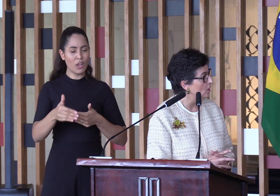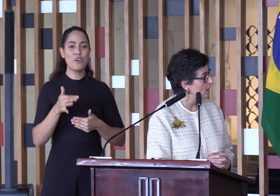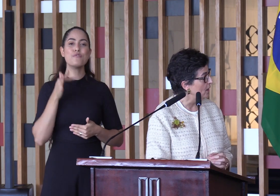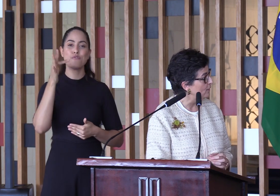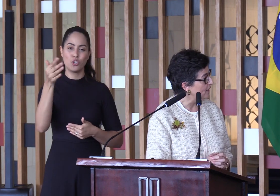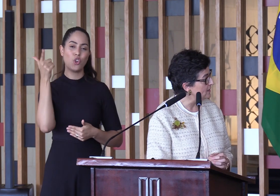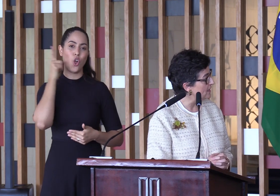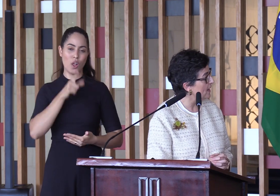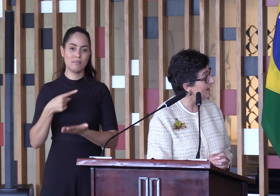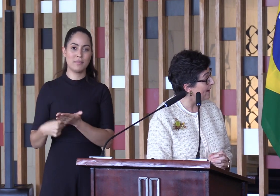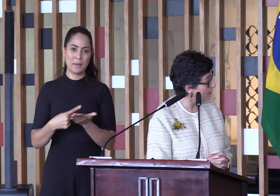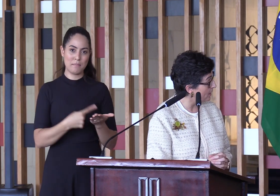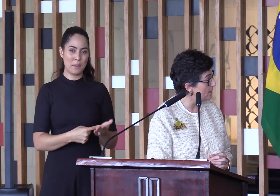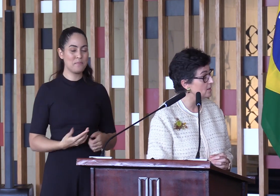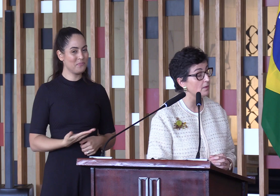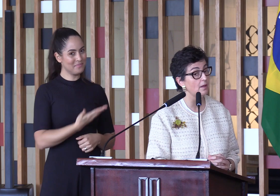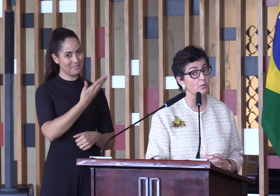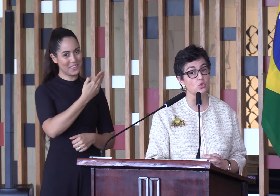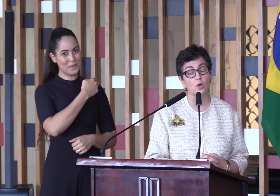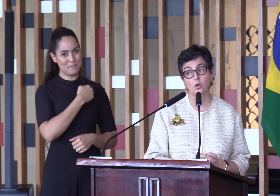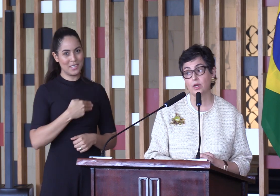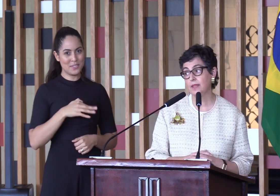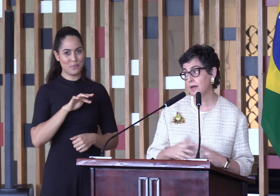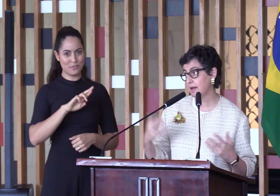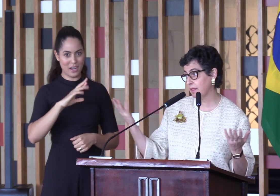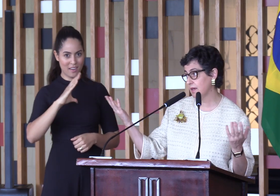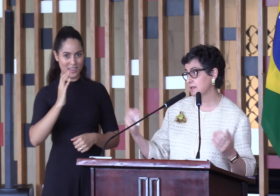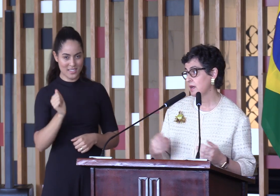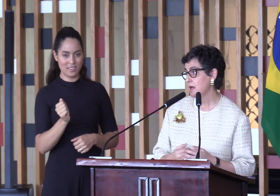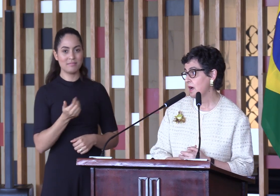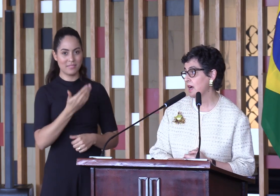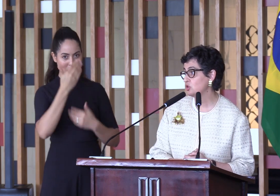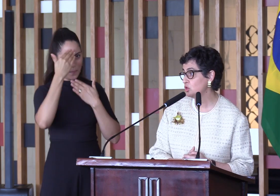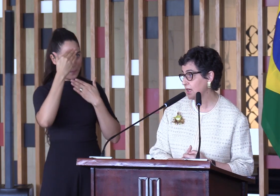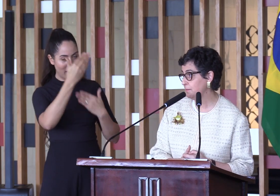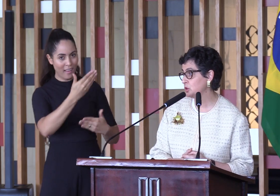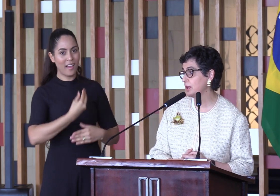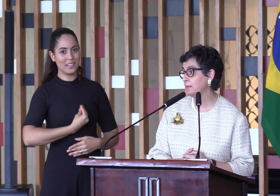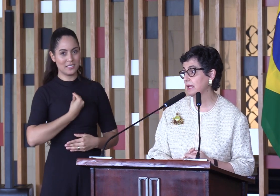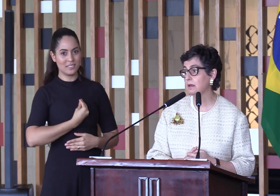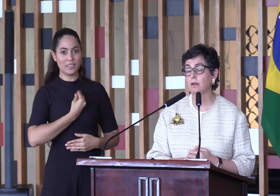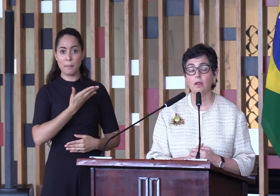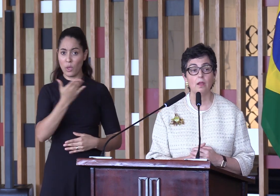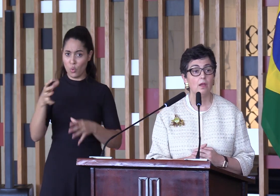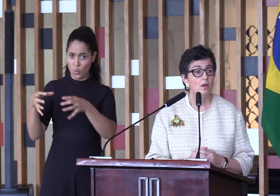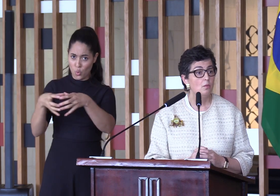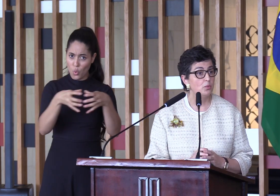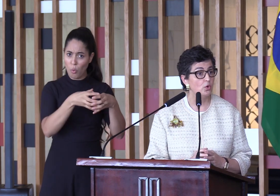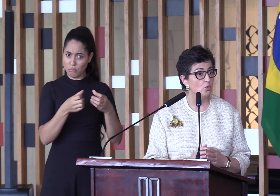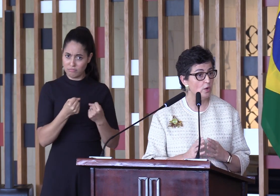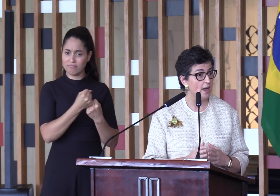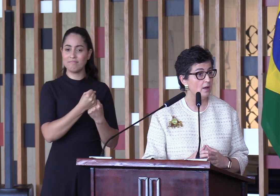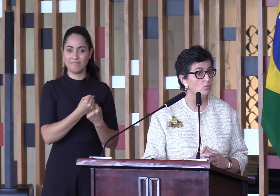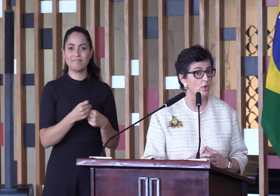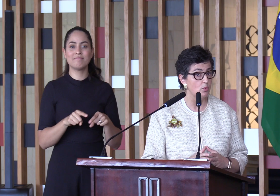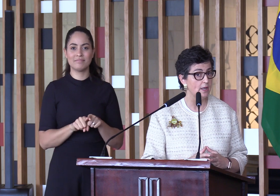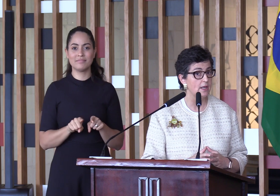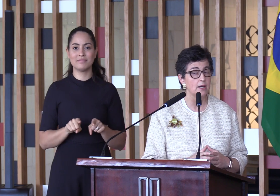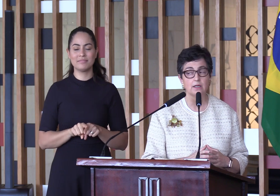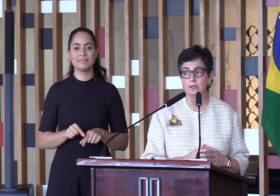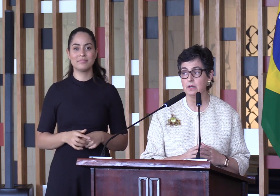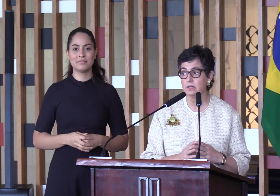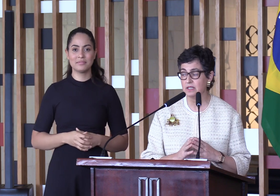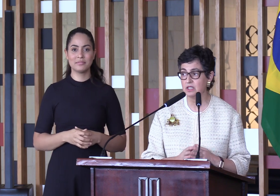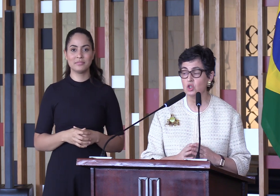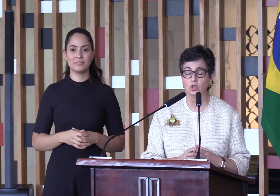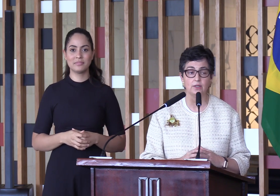ministro França, graças por sua acogida, graças aos seus equipos também por uma boa